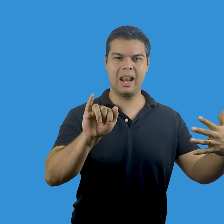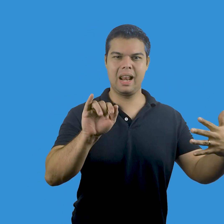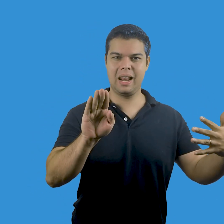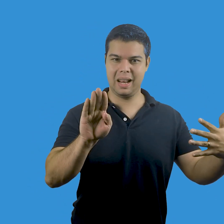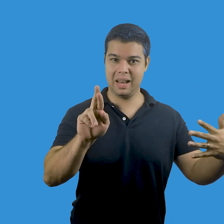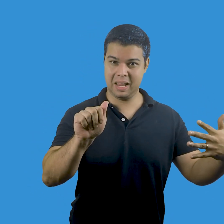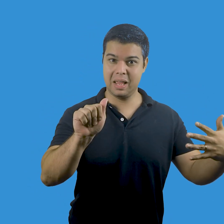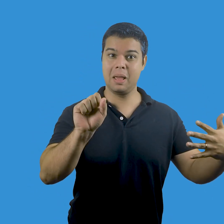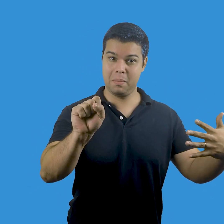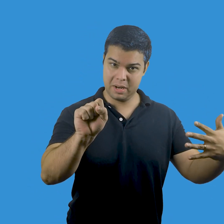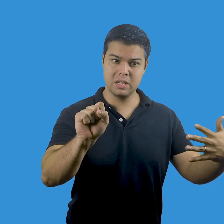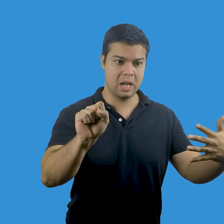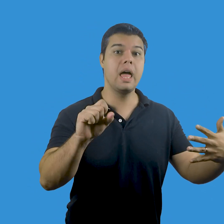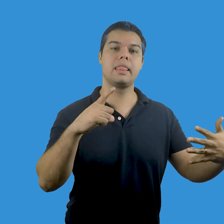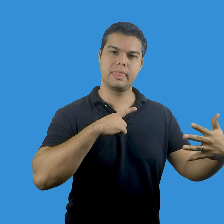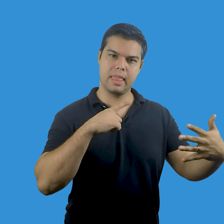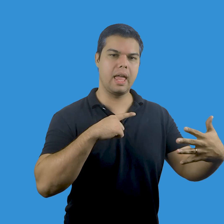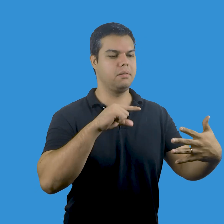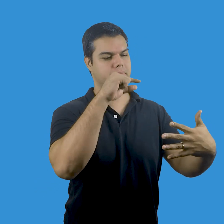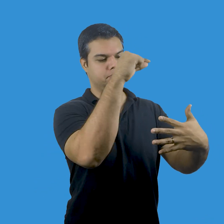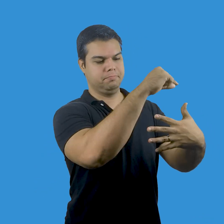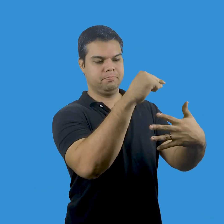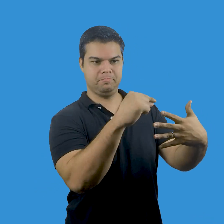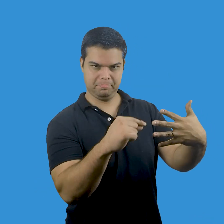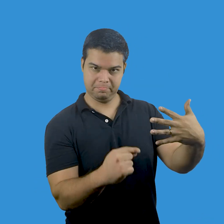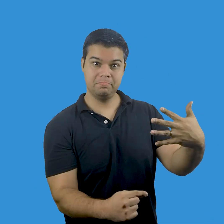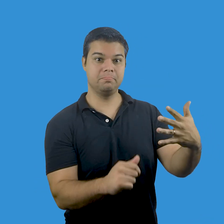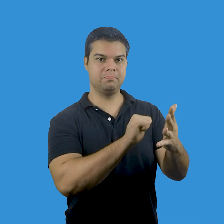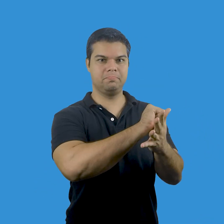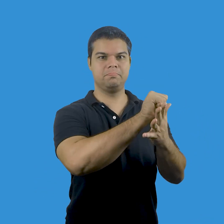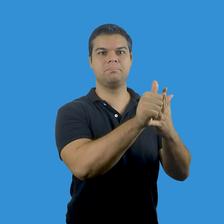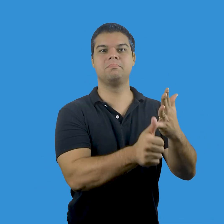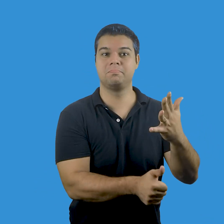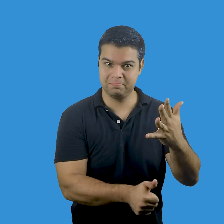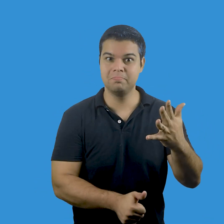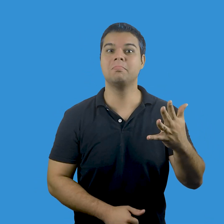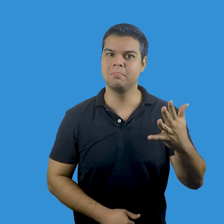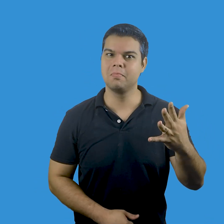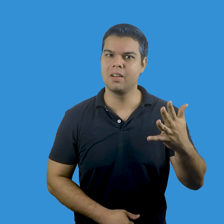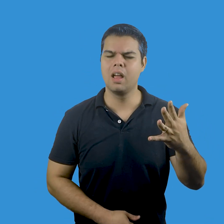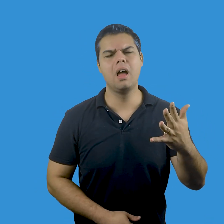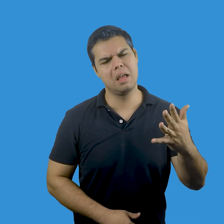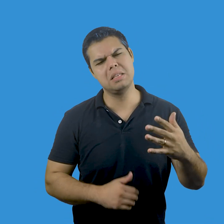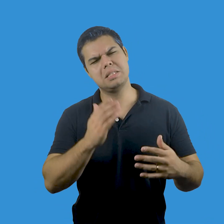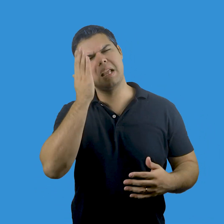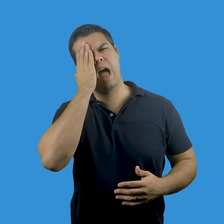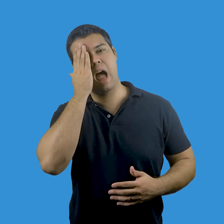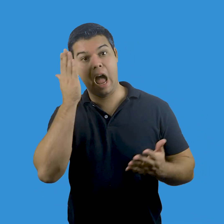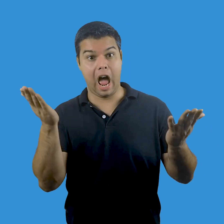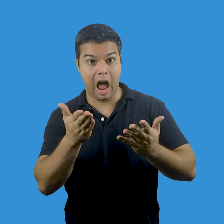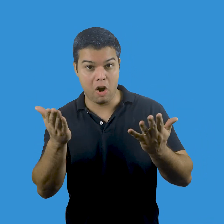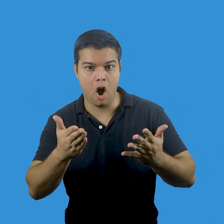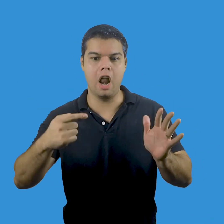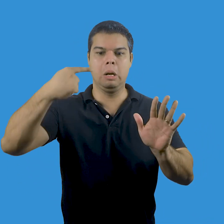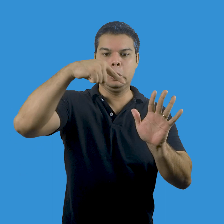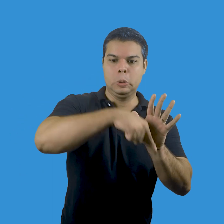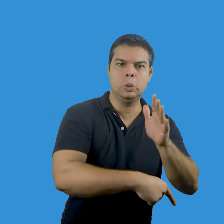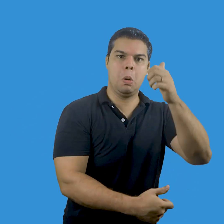sinais apresenta 5 áreas identificadas e estudadas. Obviamente, não nos